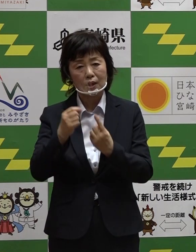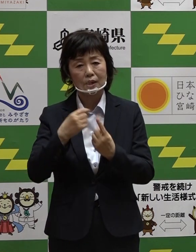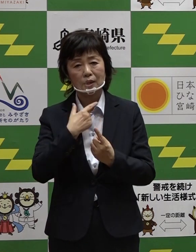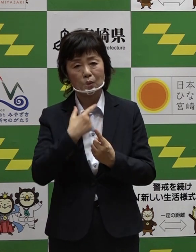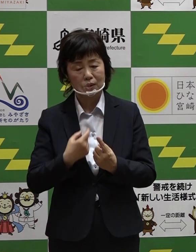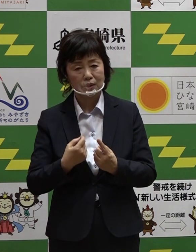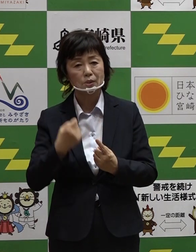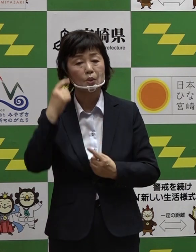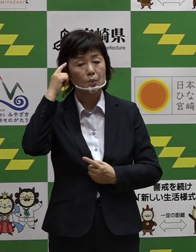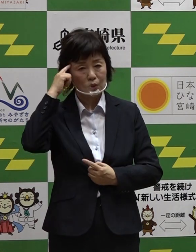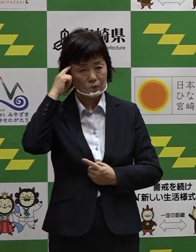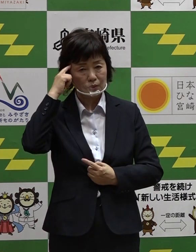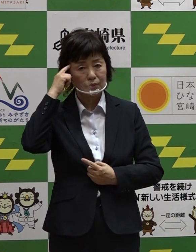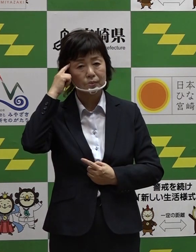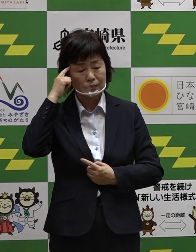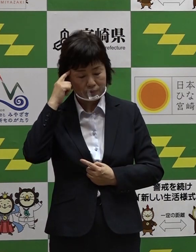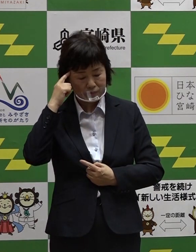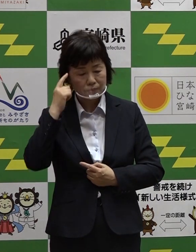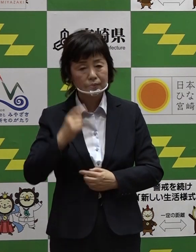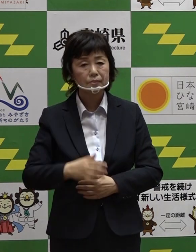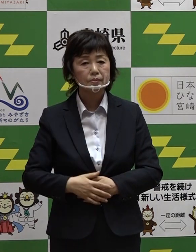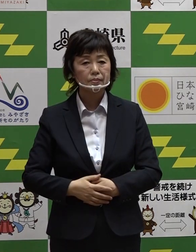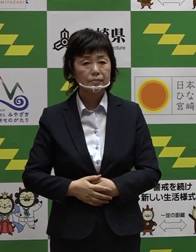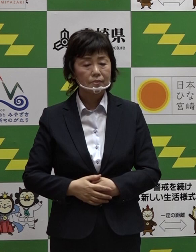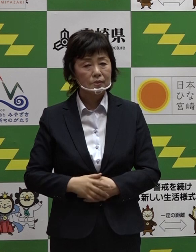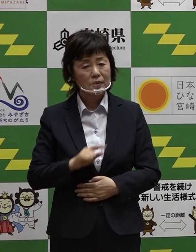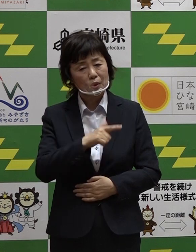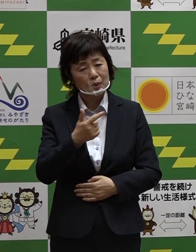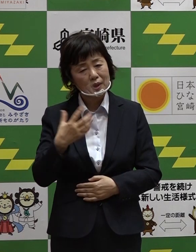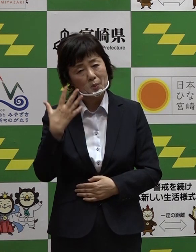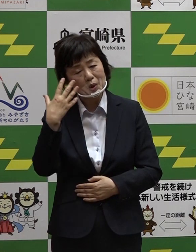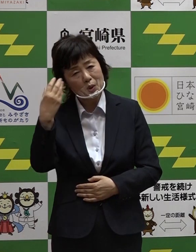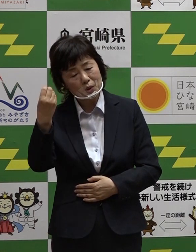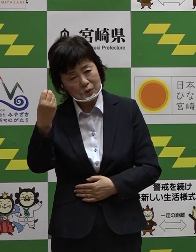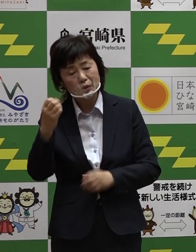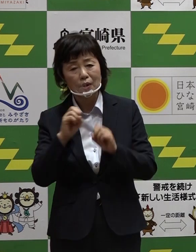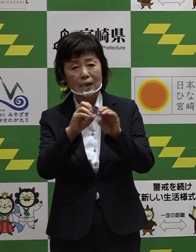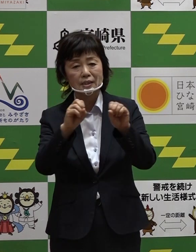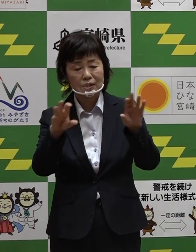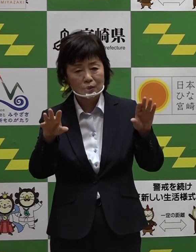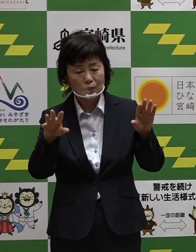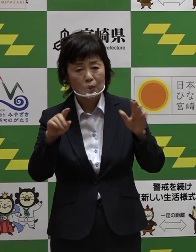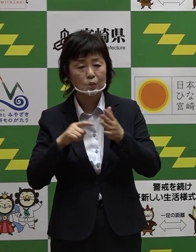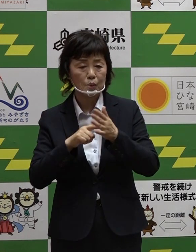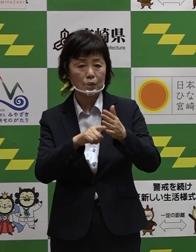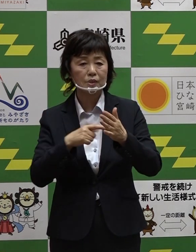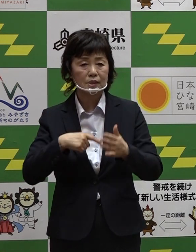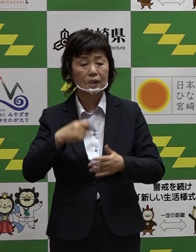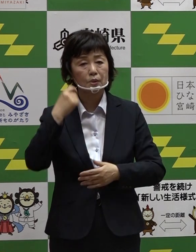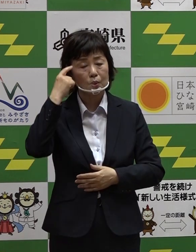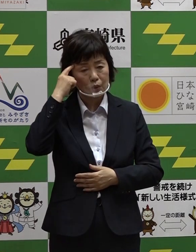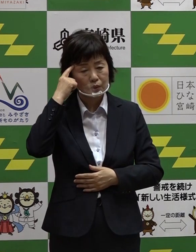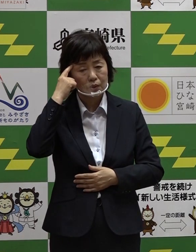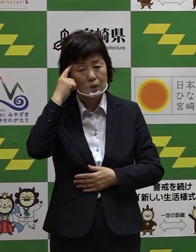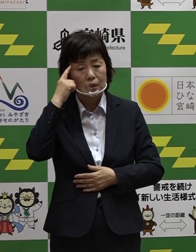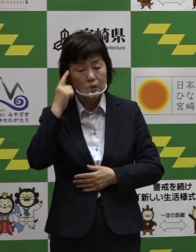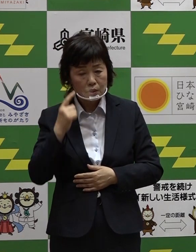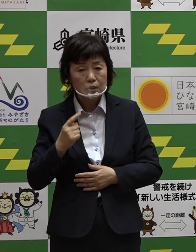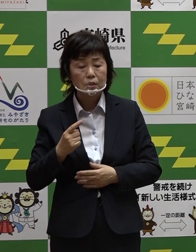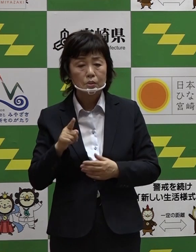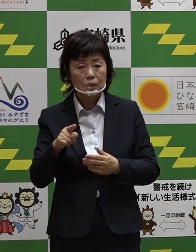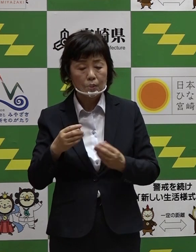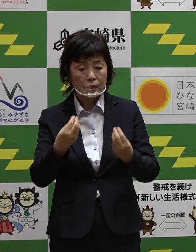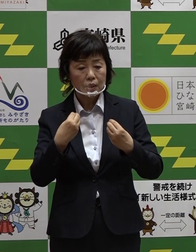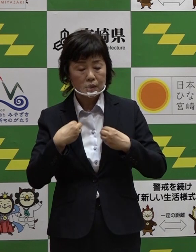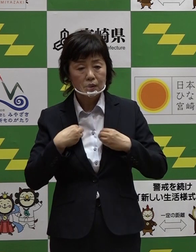選んでいただけるんですね、はい、いろんな、魅力の発信に努めていきたいと思います。その魅力の発信というのも収束をさ